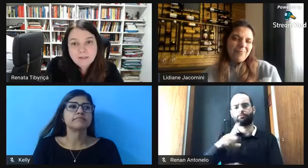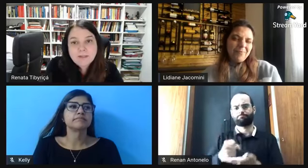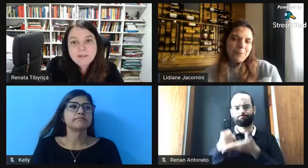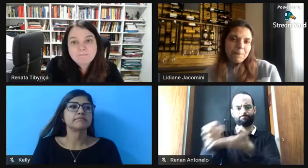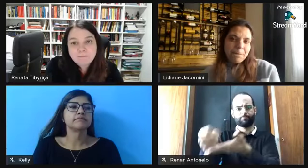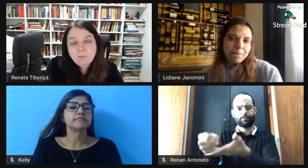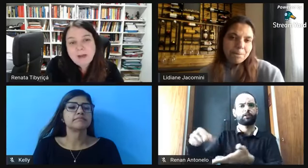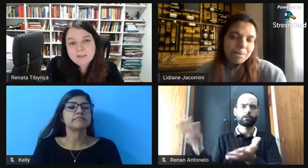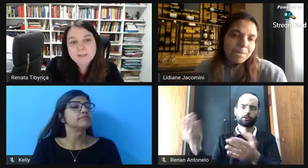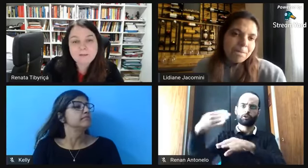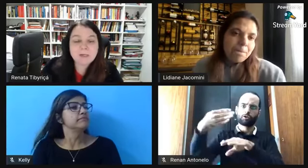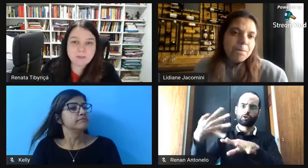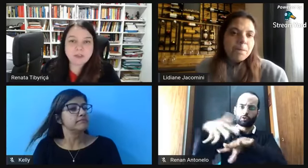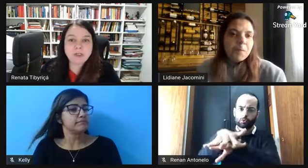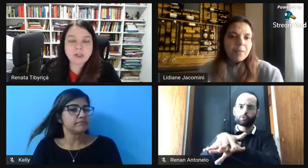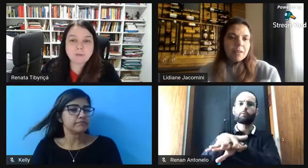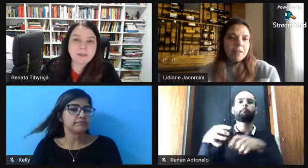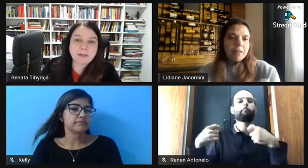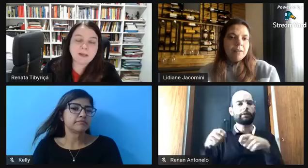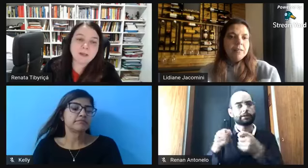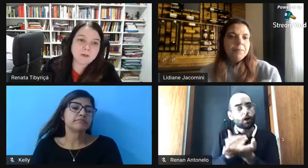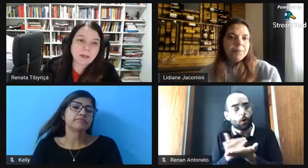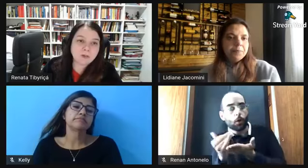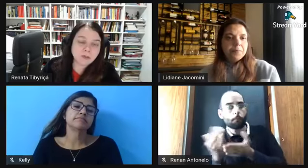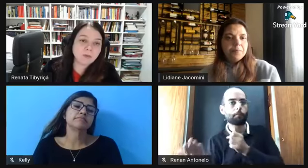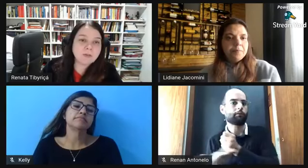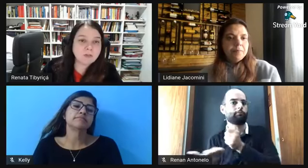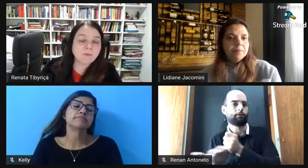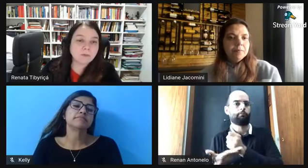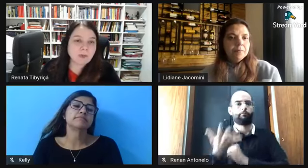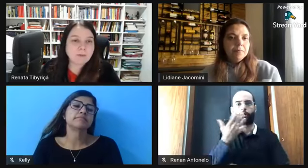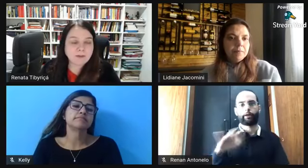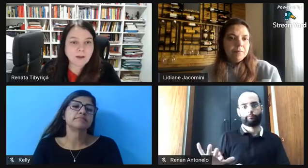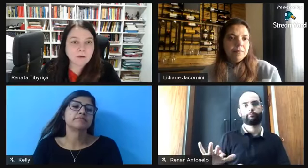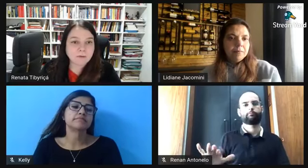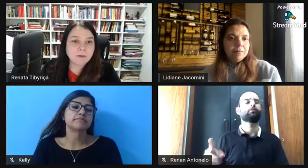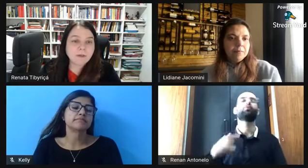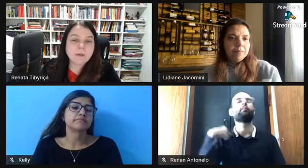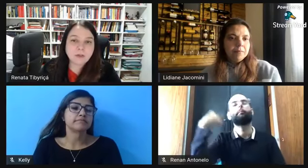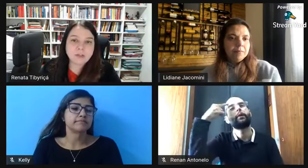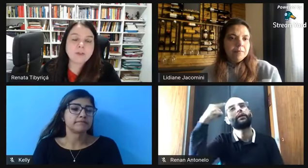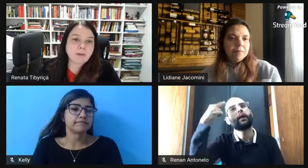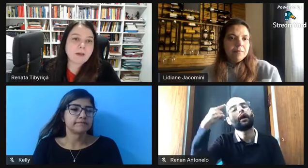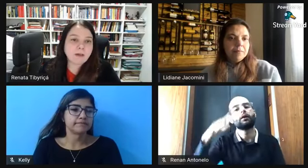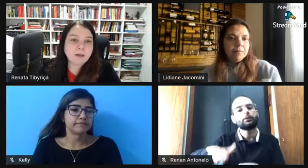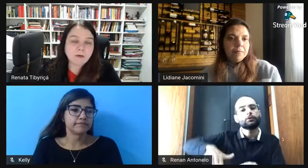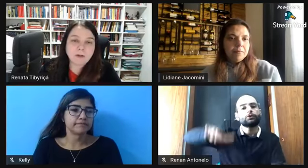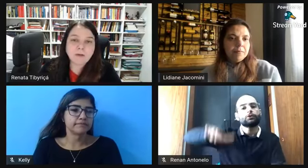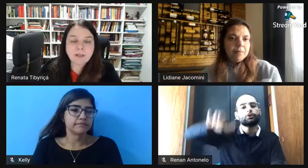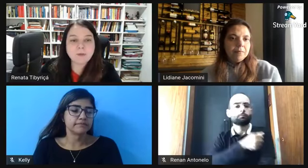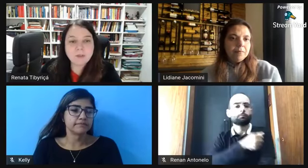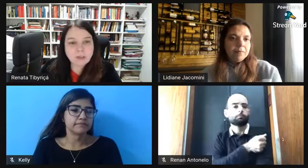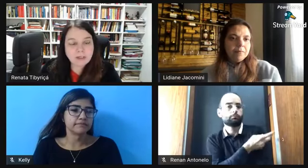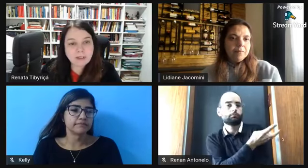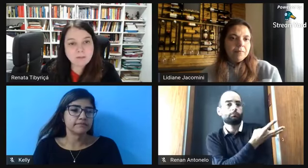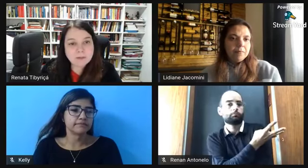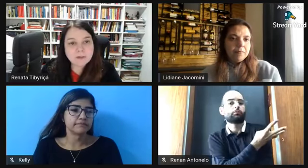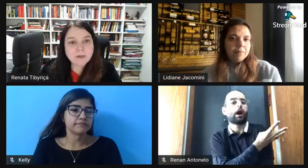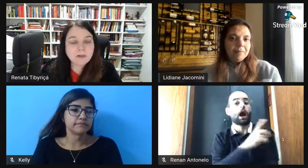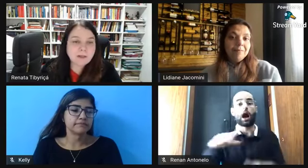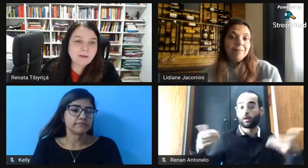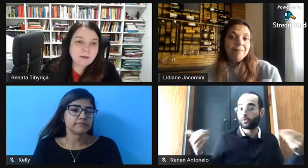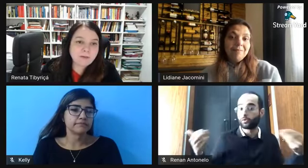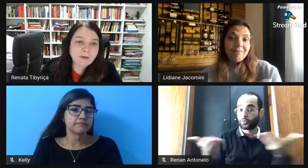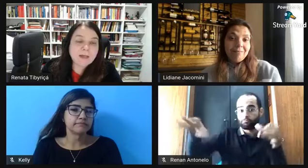infantil. Não basta simplesmente a gente pensar que chegou no ensino fundamental, a gente vai colocar um intérprete de